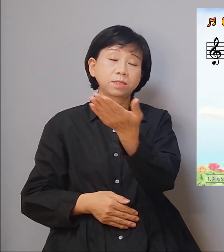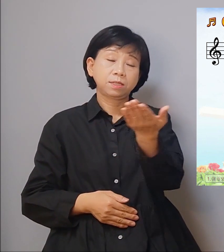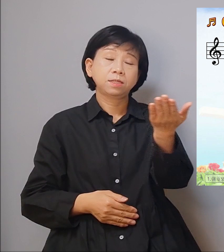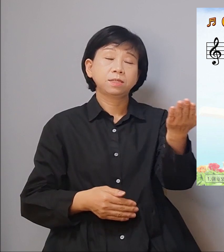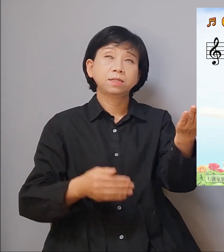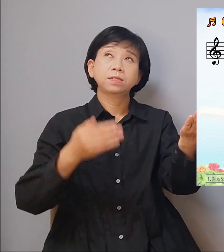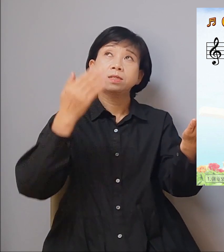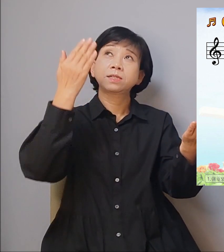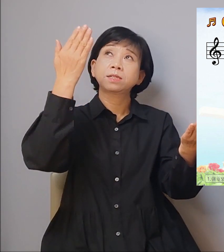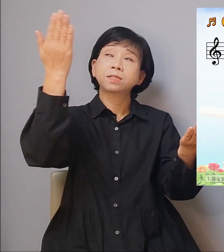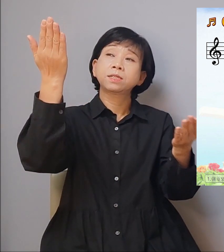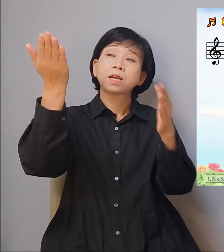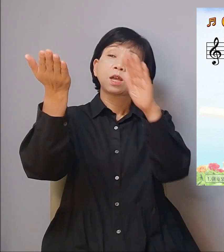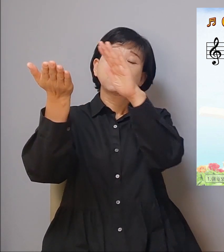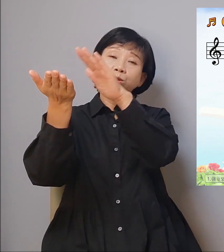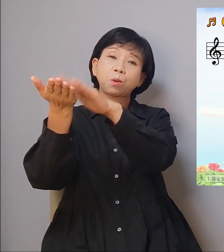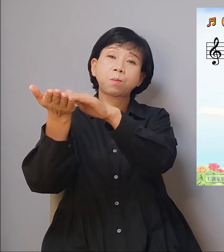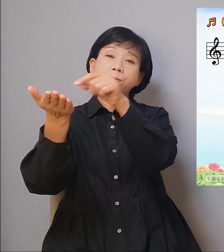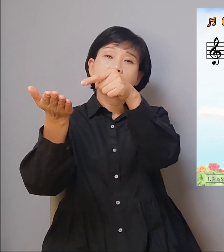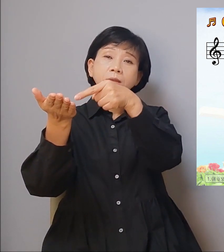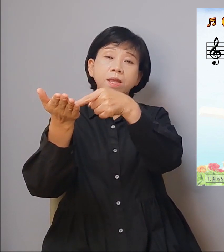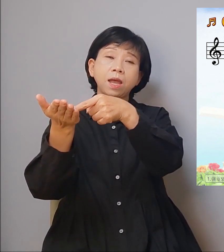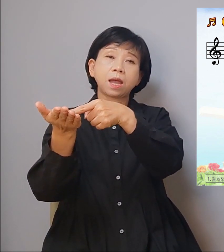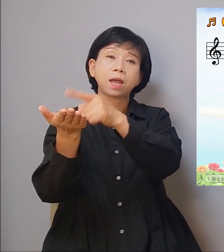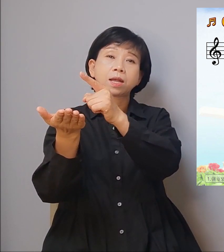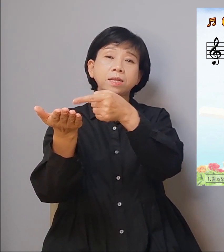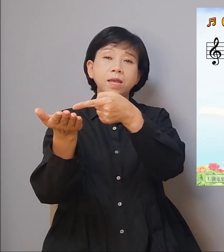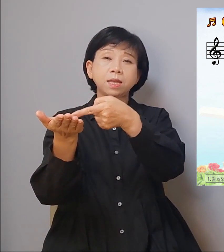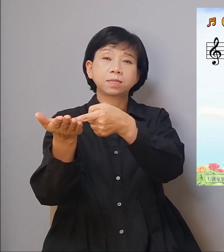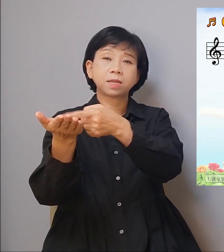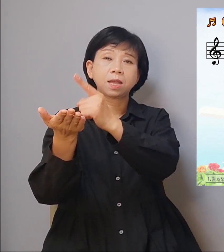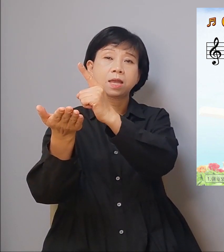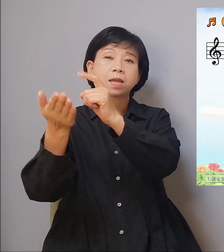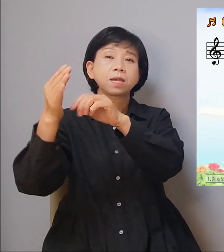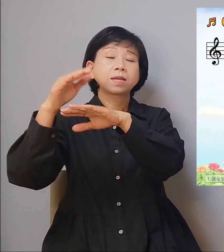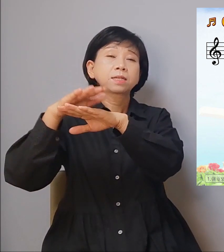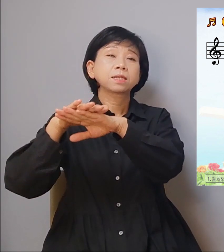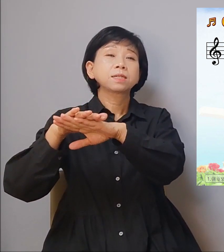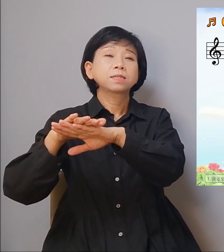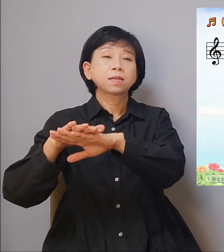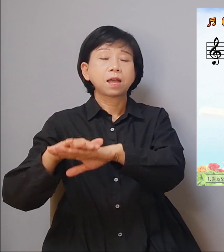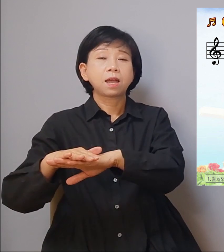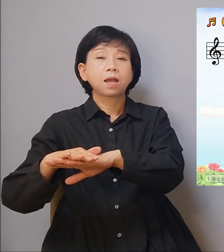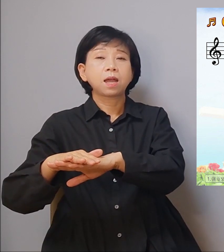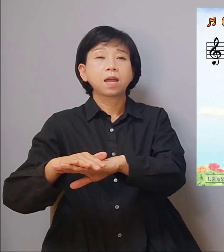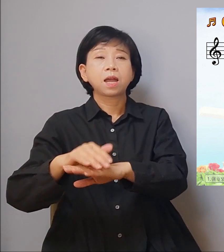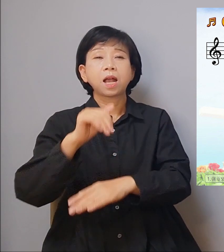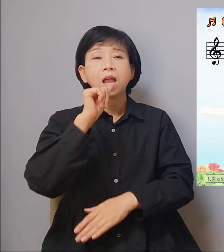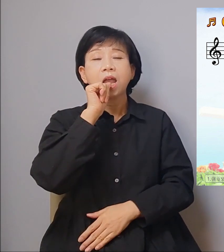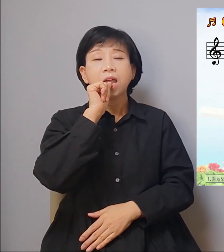너를 그의 손바닥에 새기사